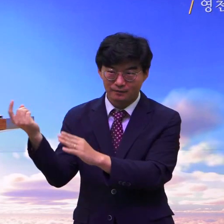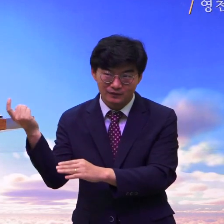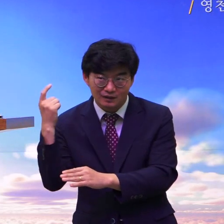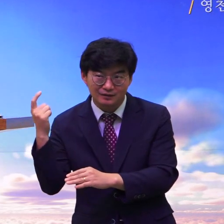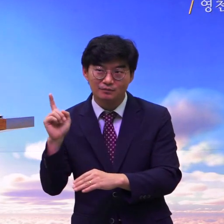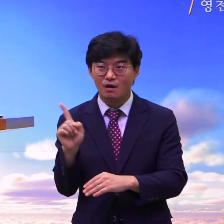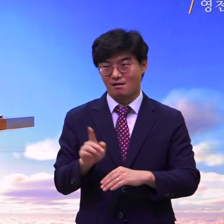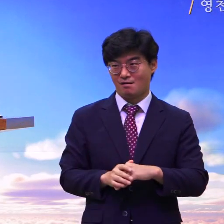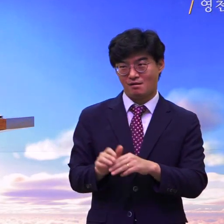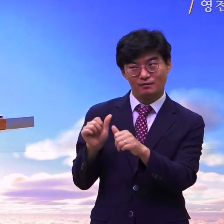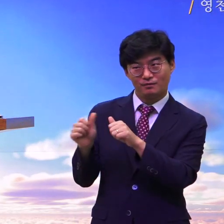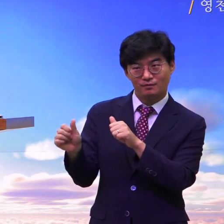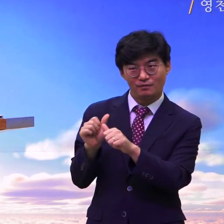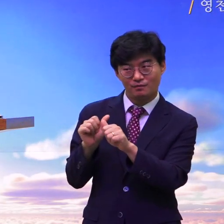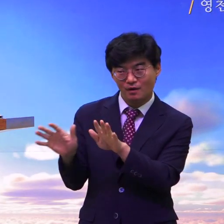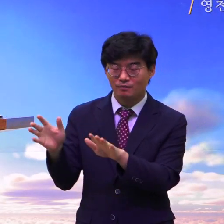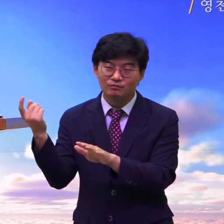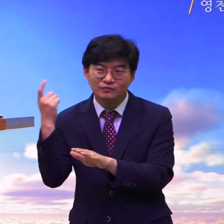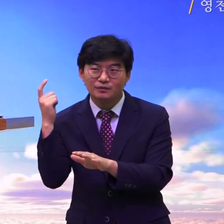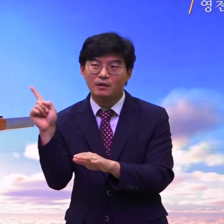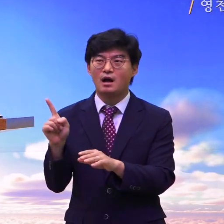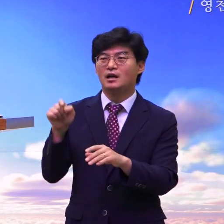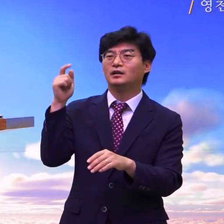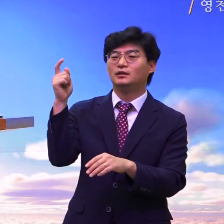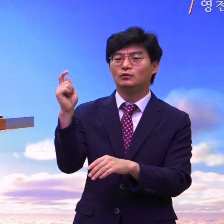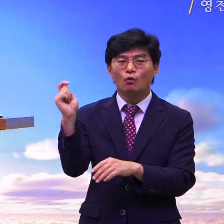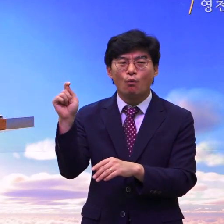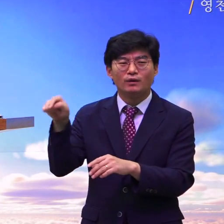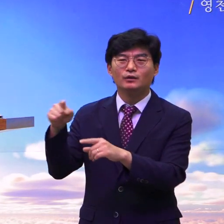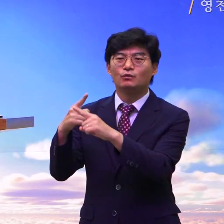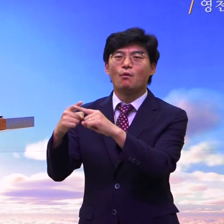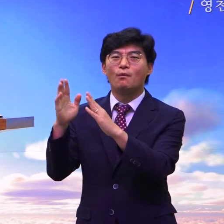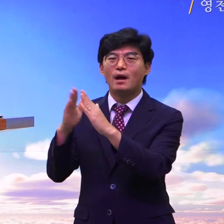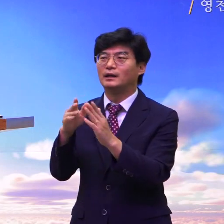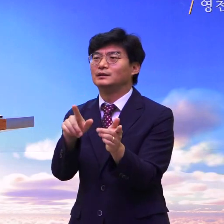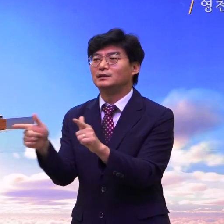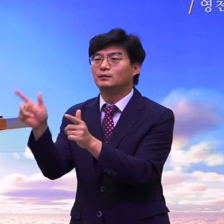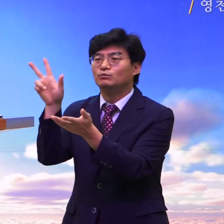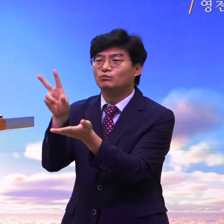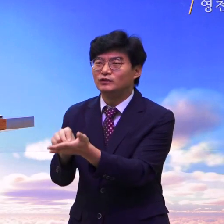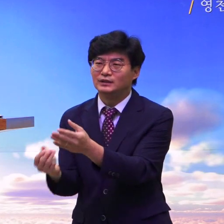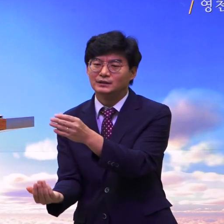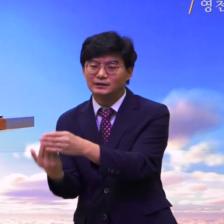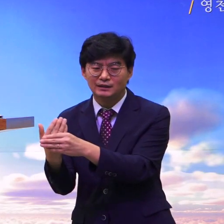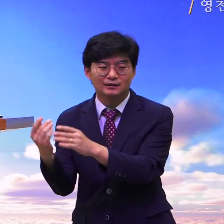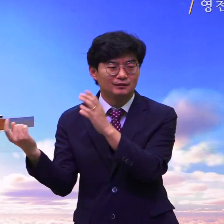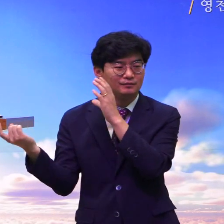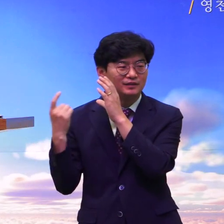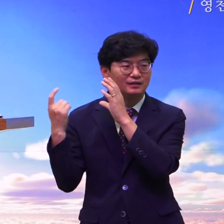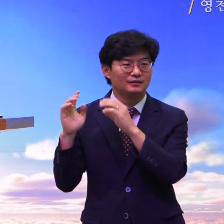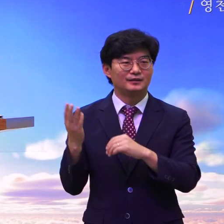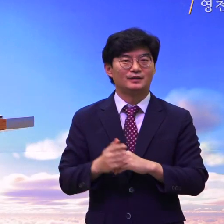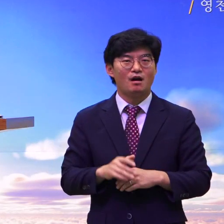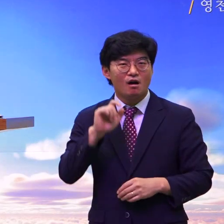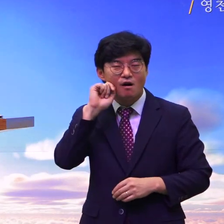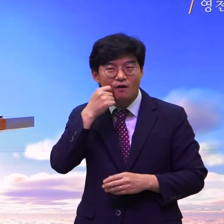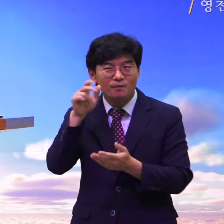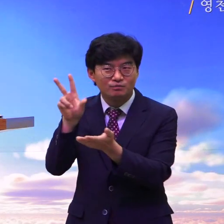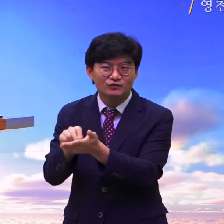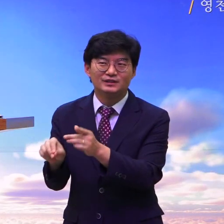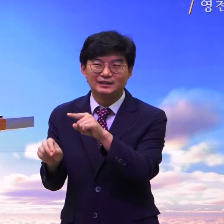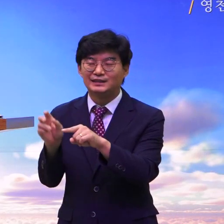어떤 소식입니까? 고린도 교회에 여러 가지 어려운 일이 생겼다는 것입니다. 어려운 일들이 생겼고 또